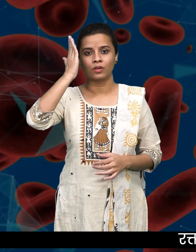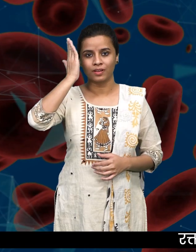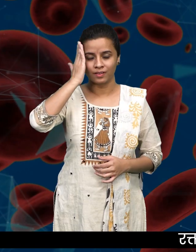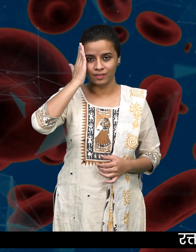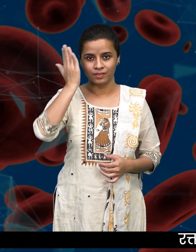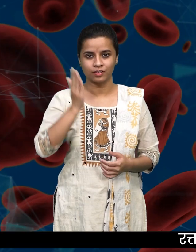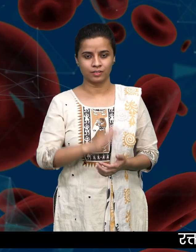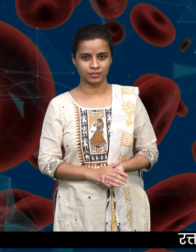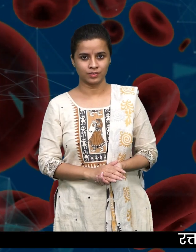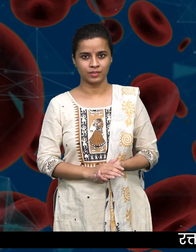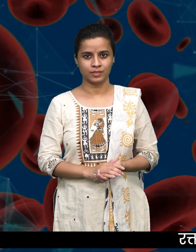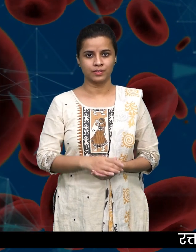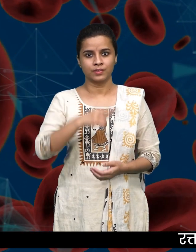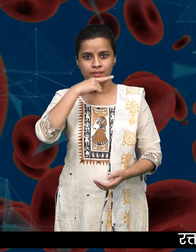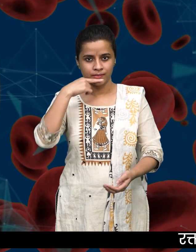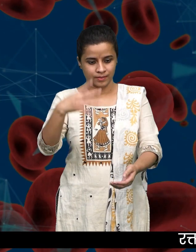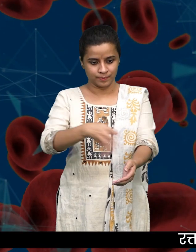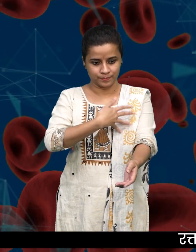रक्तदाबाबद्दल जाणून घेऊया.